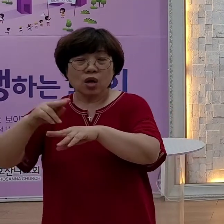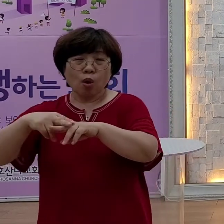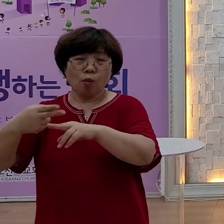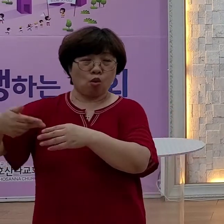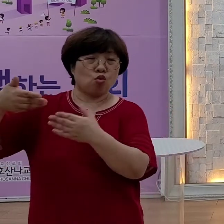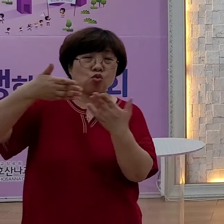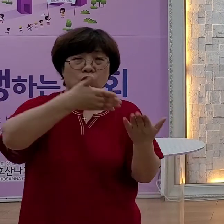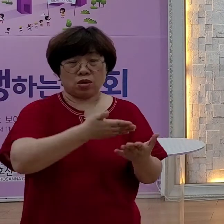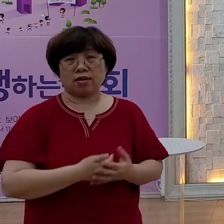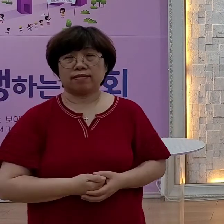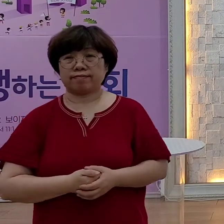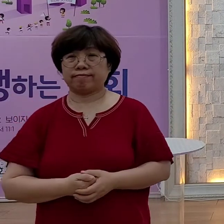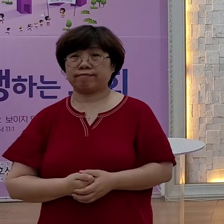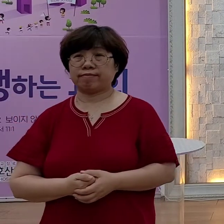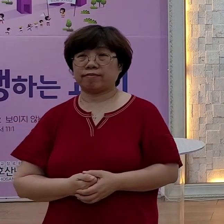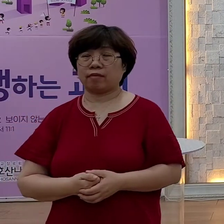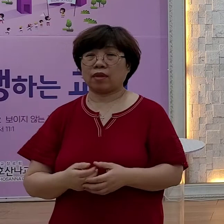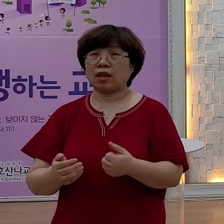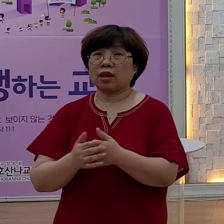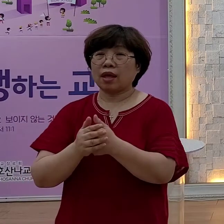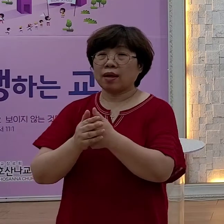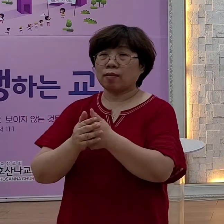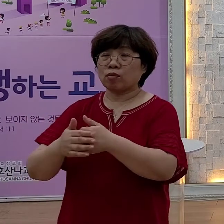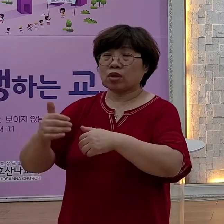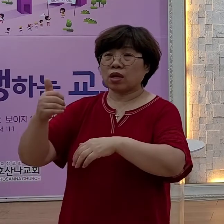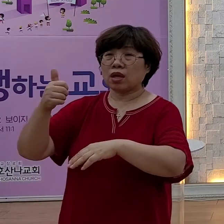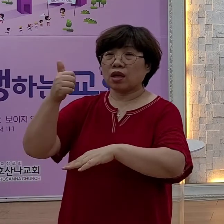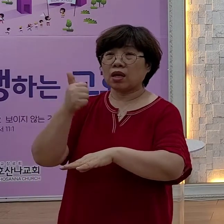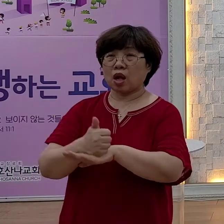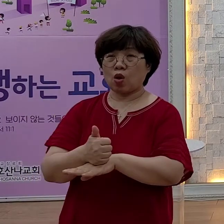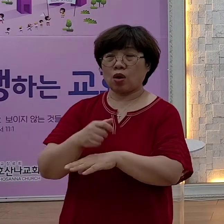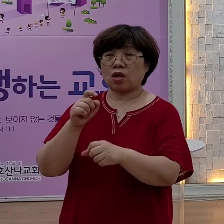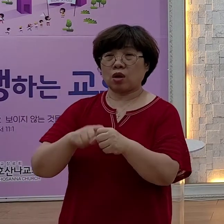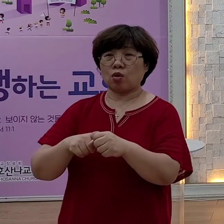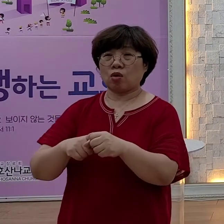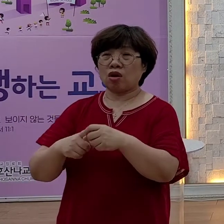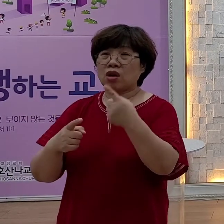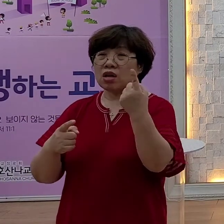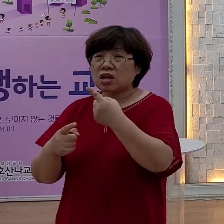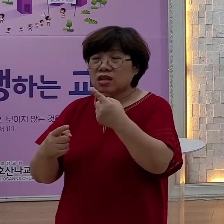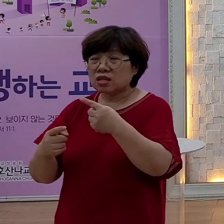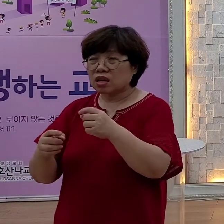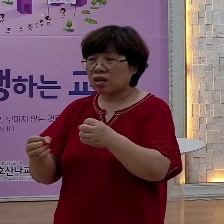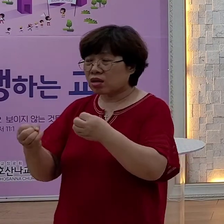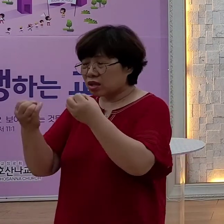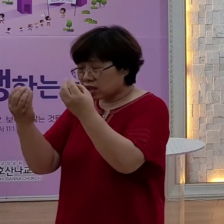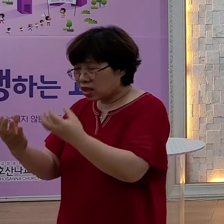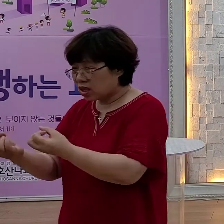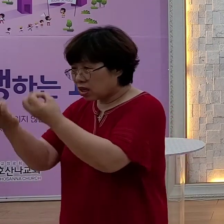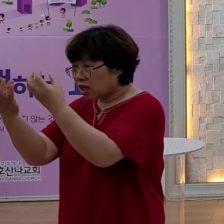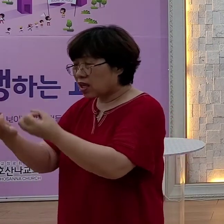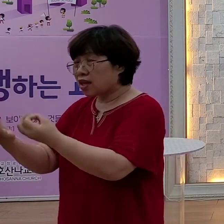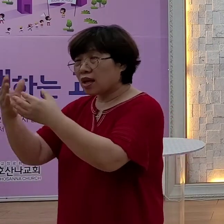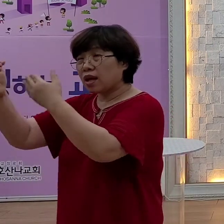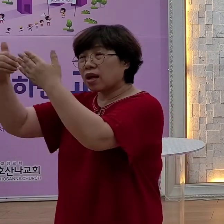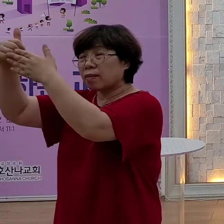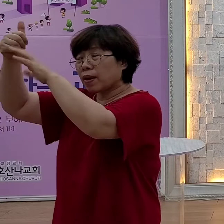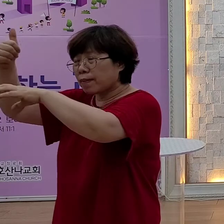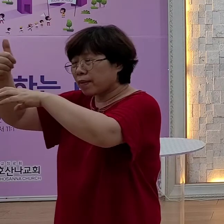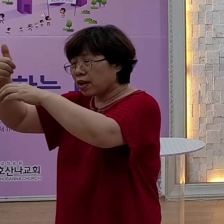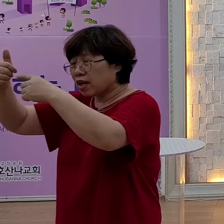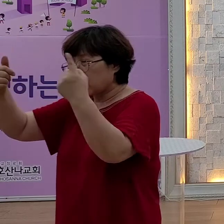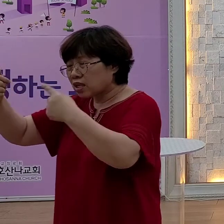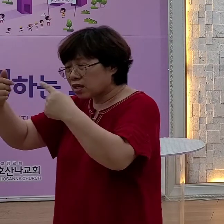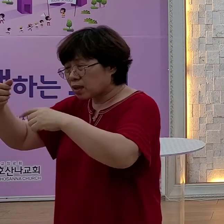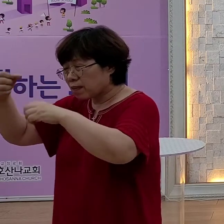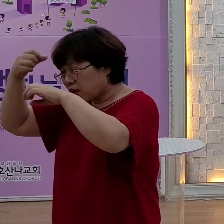선물로 주셨다는 거예요. 그래서 결과적으로 솔로몬은 그 1000번째 하나님 앞에 드리는 제사, 그 예배를